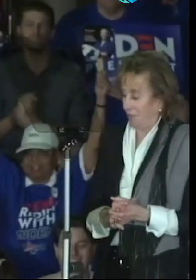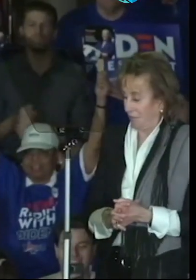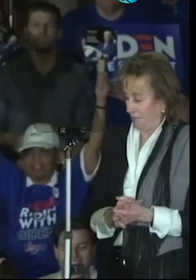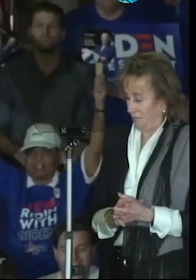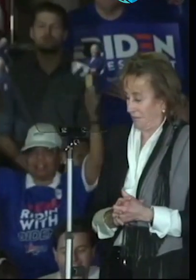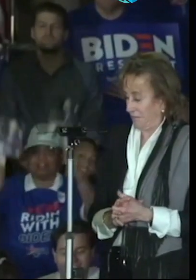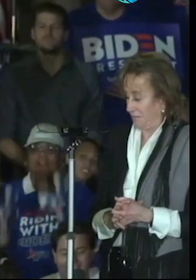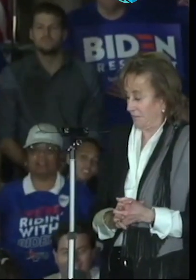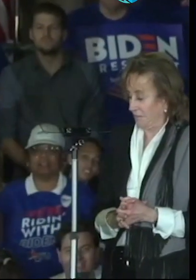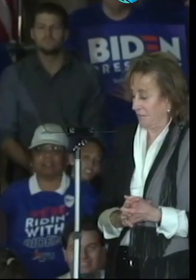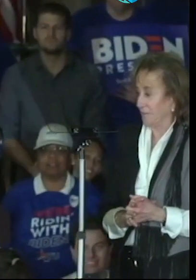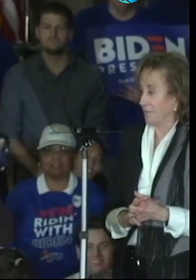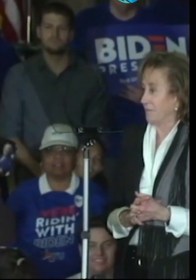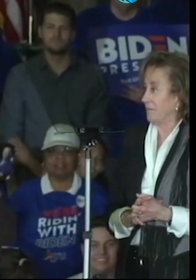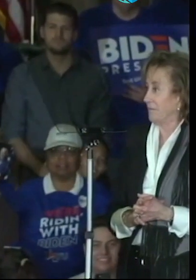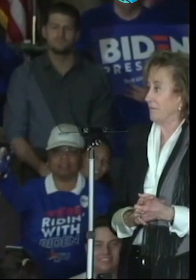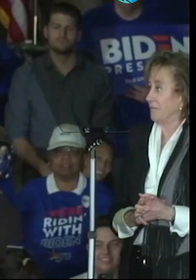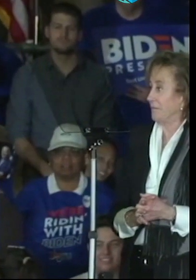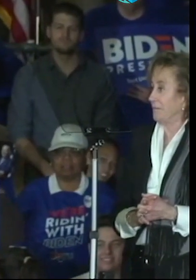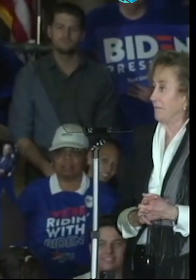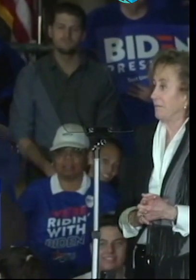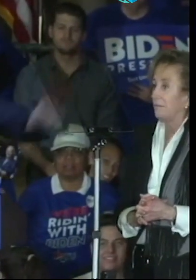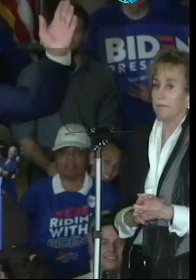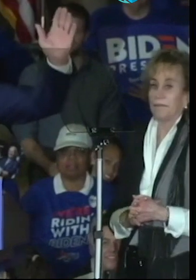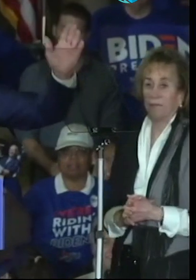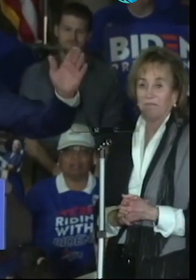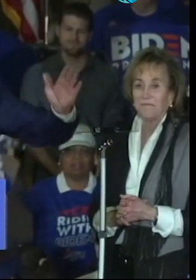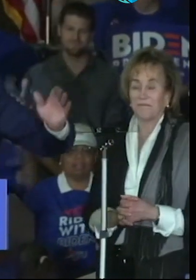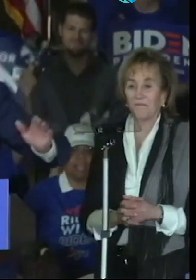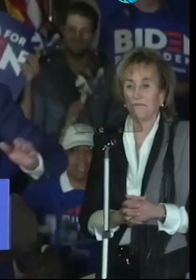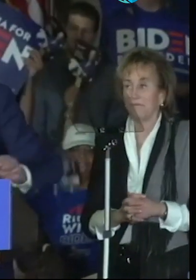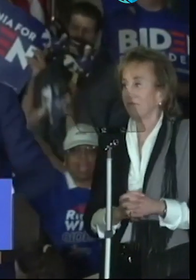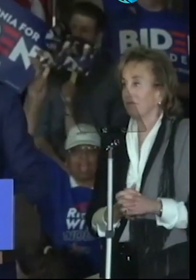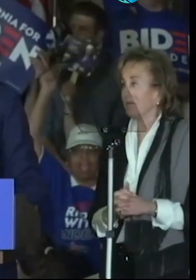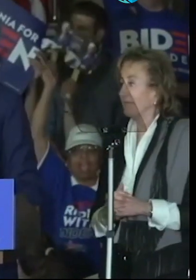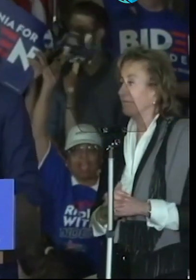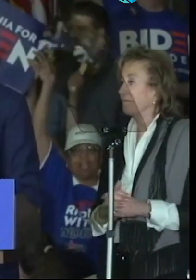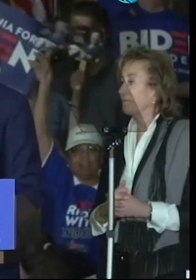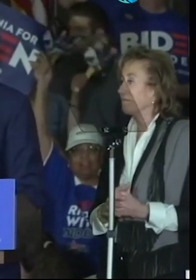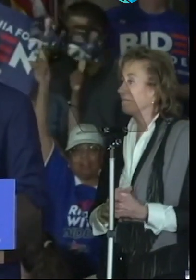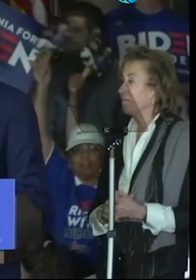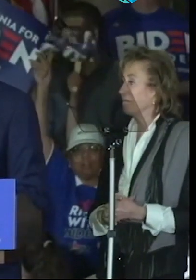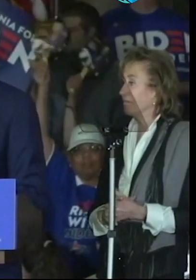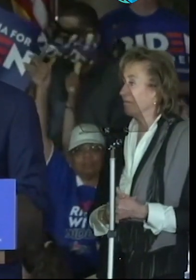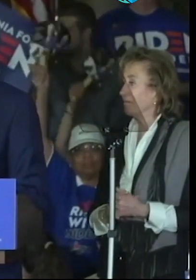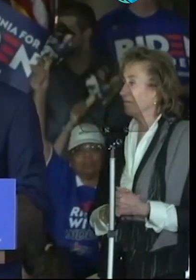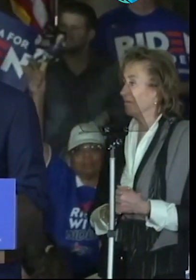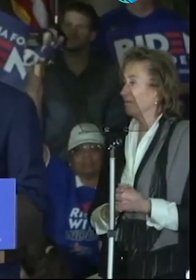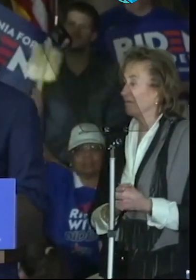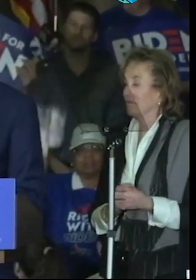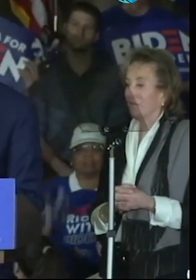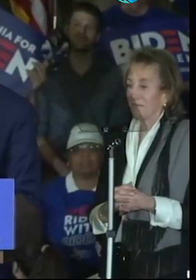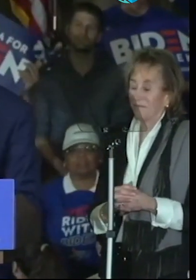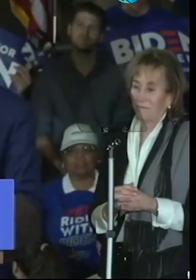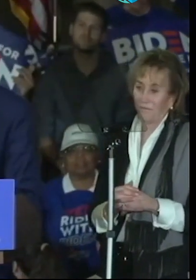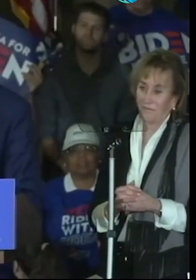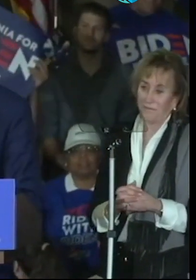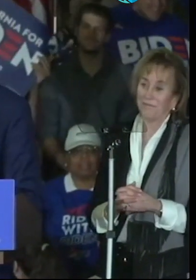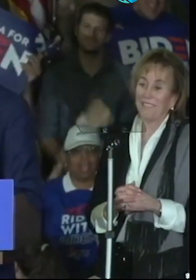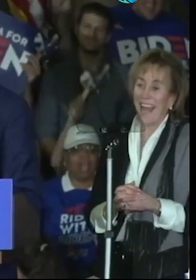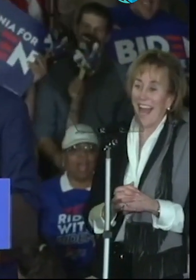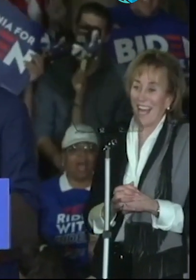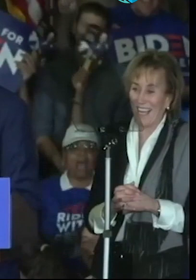La gente está hablando de una revolución, hemos empezado un movimiento, hemos aumentado la participación que nos ha